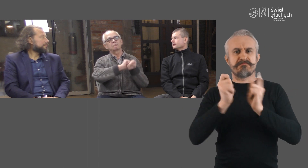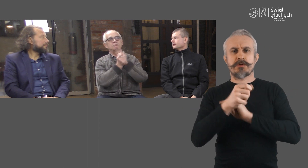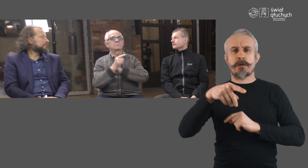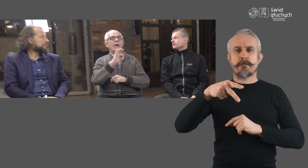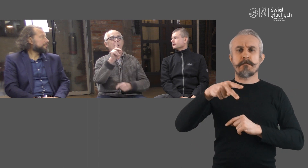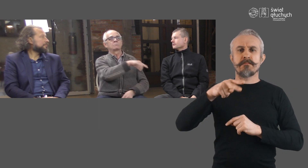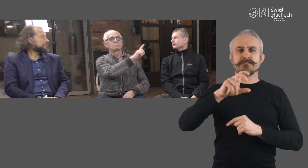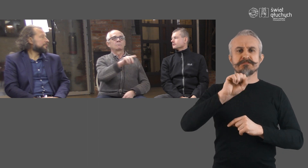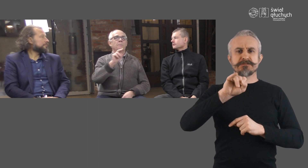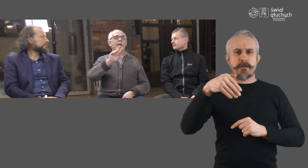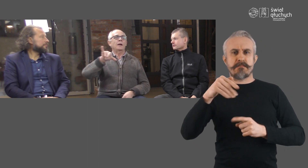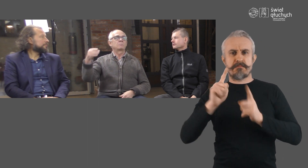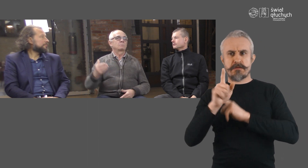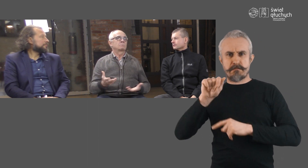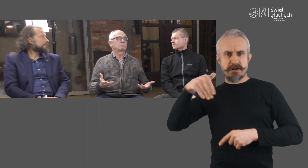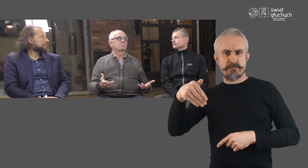Już w